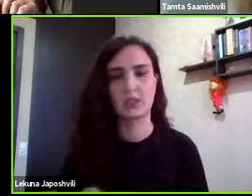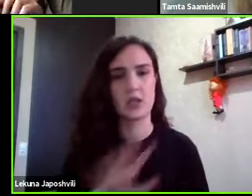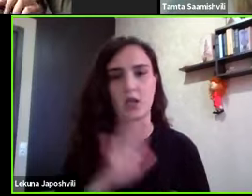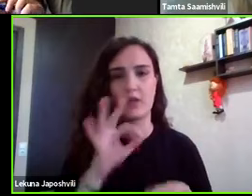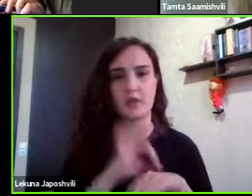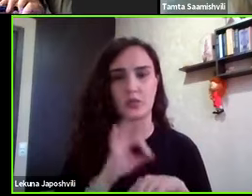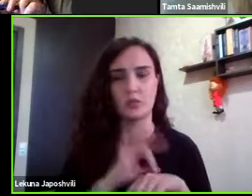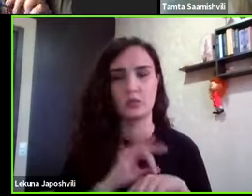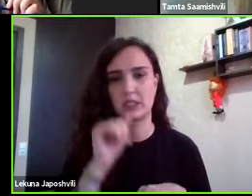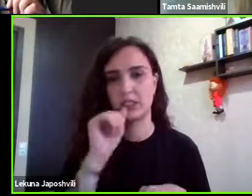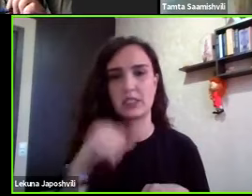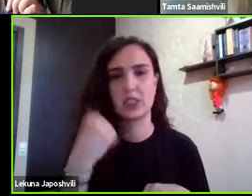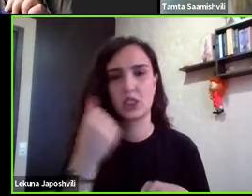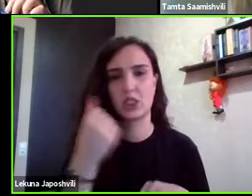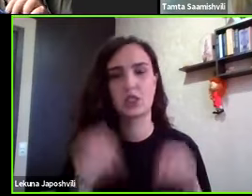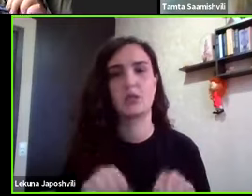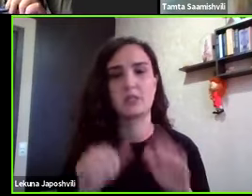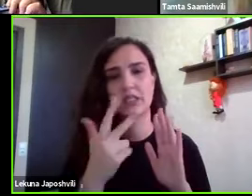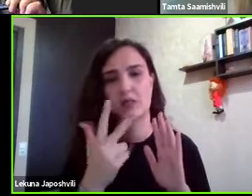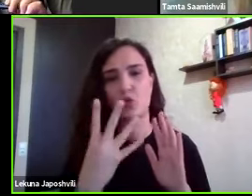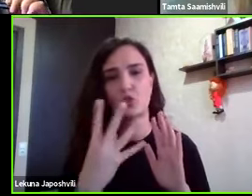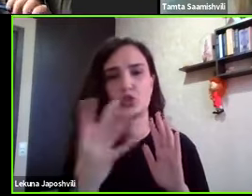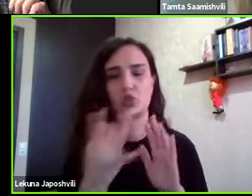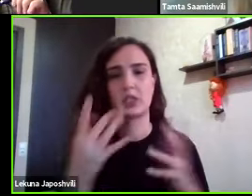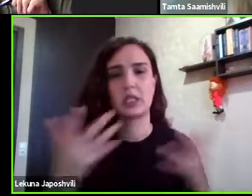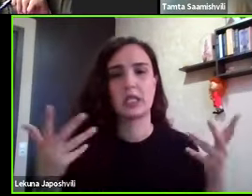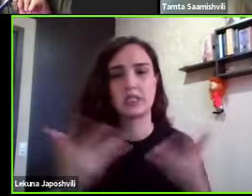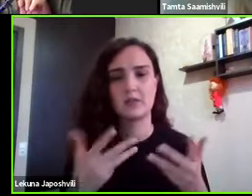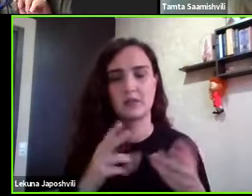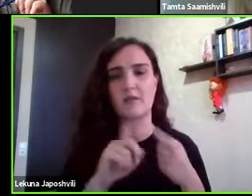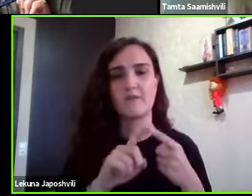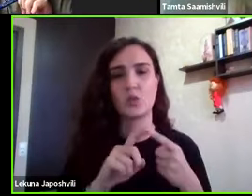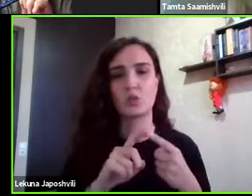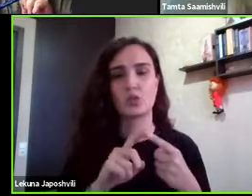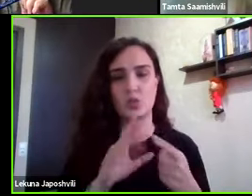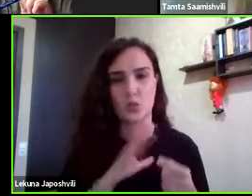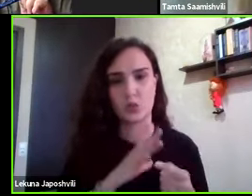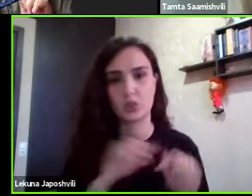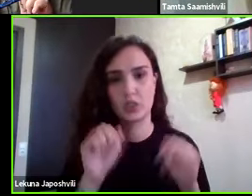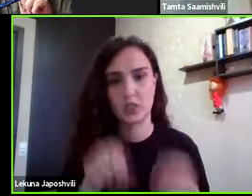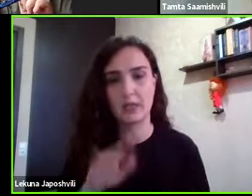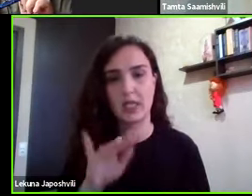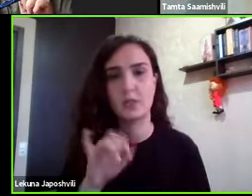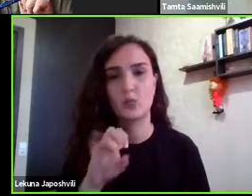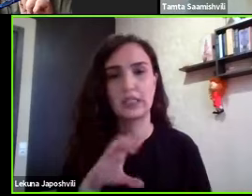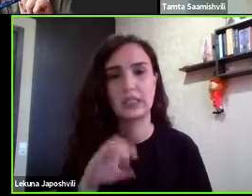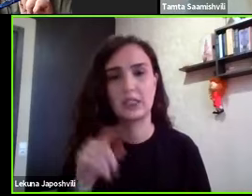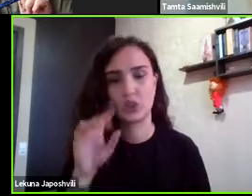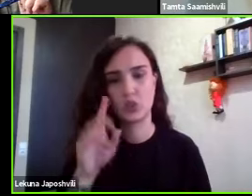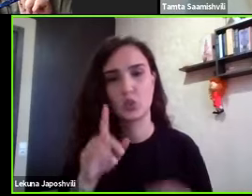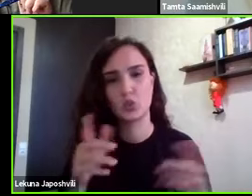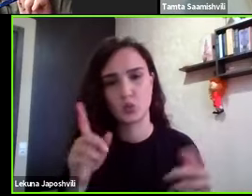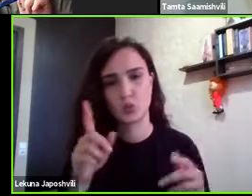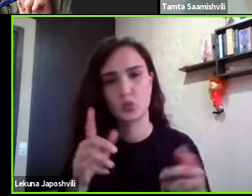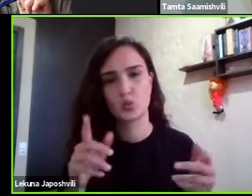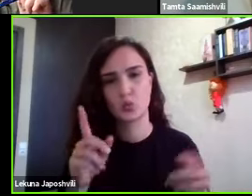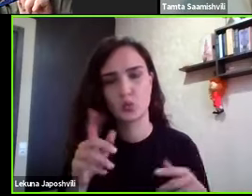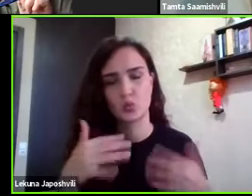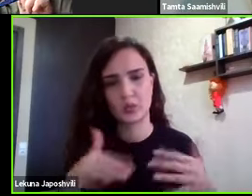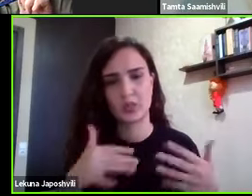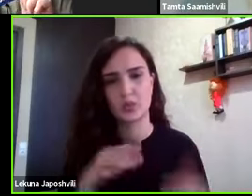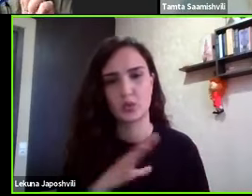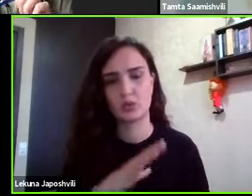ავადობს, წელიწადში შეიძლება 3-4 ჯერ გაცივდეს ან ვირუსი შეხვდეს, შეიძლება იმუნიტეტი სუსტი ქონდესო, მიუხედავად